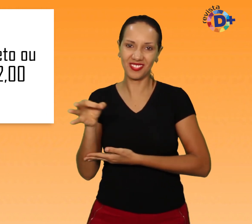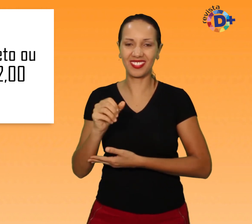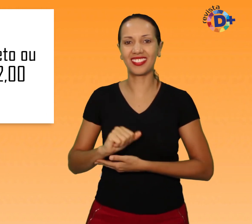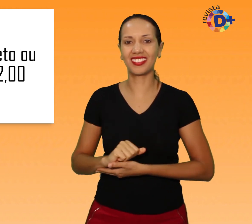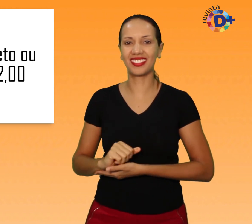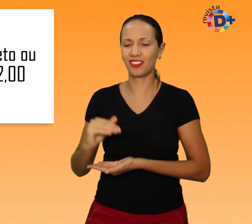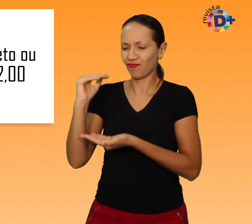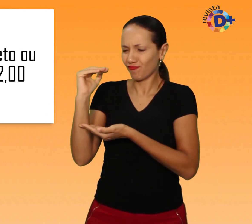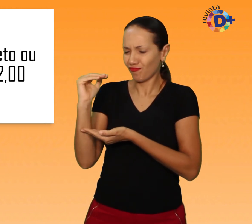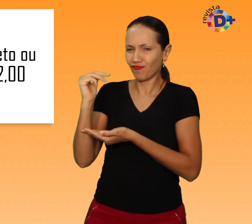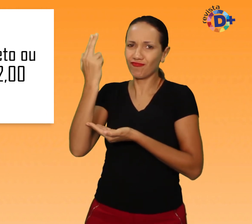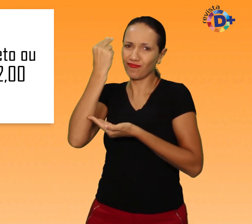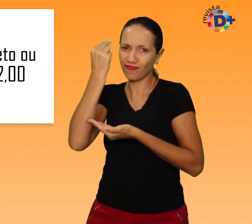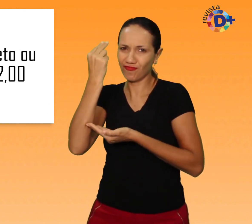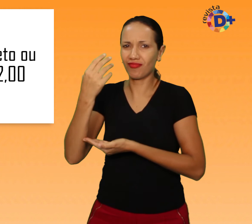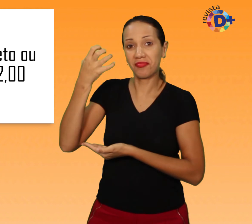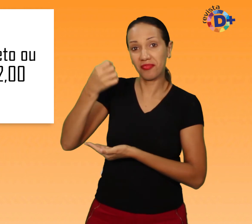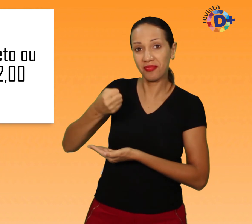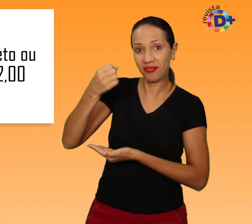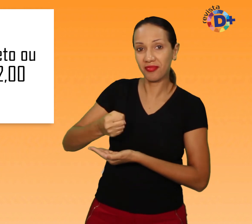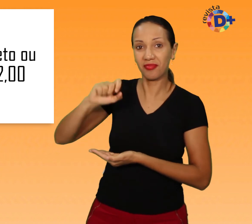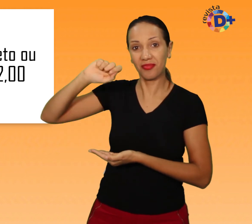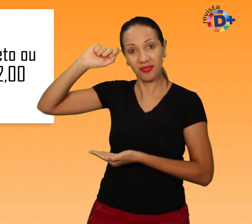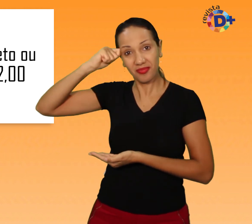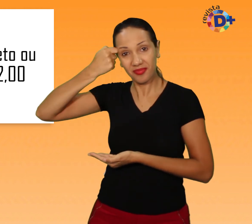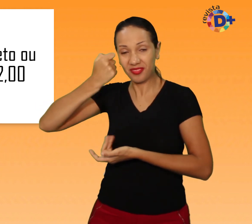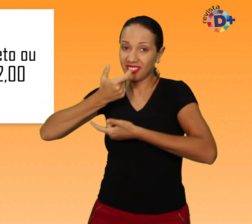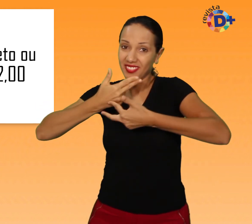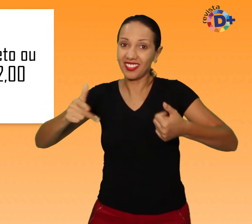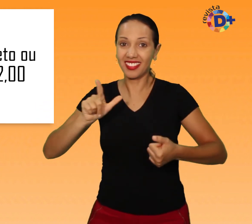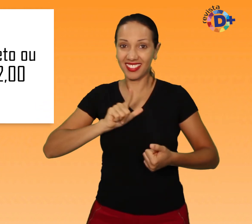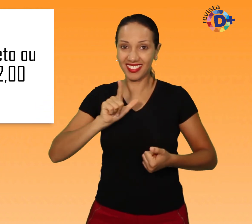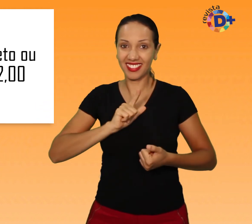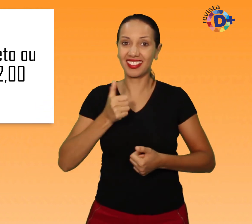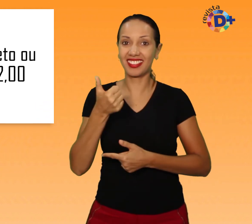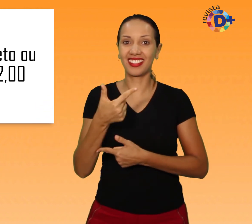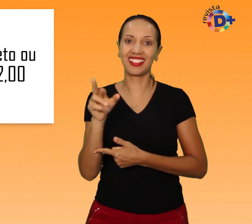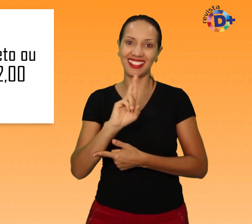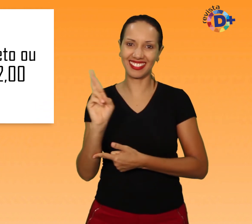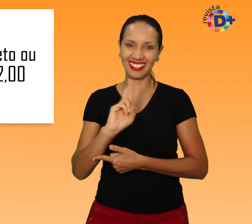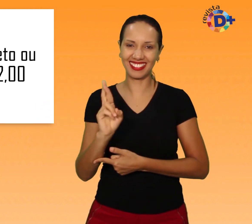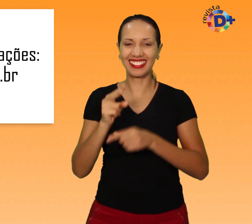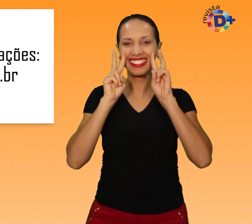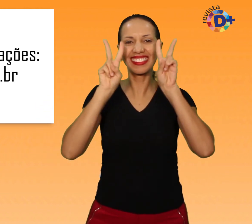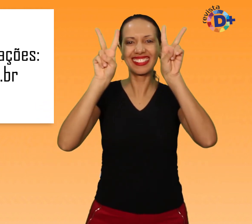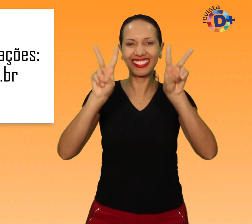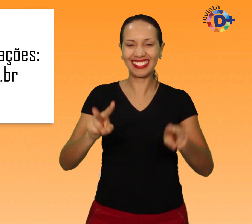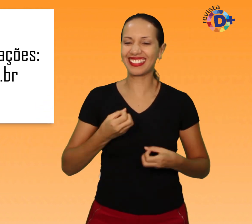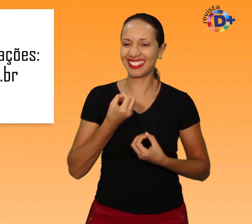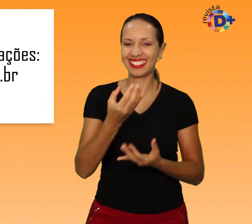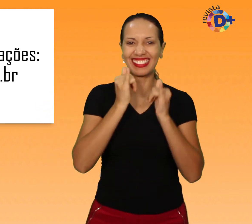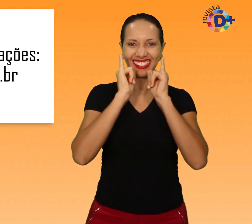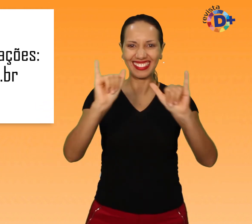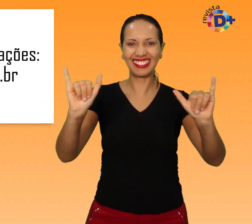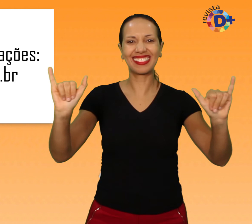páscoa preto ou branco de 90 gramas e 12 reais confira mais informações